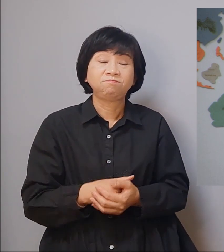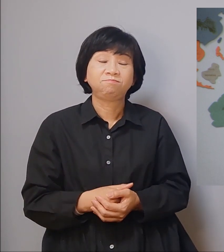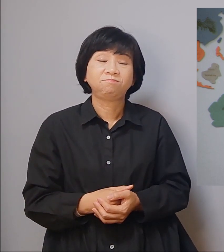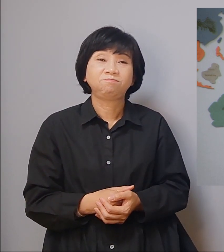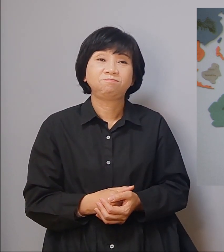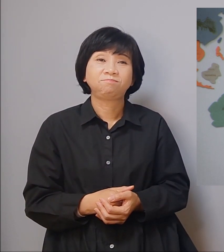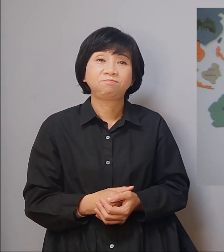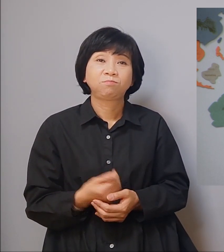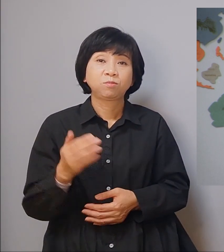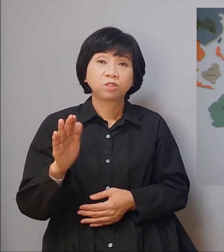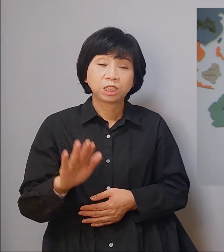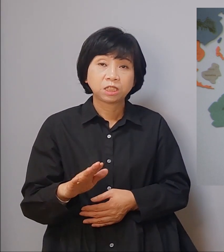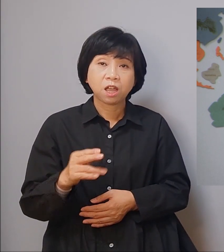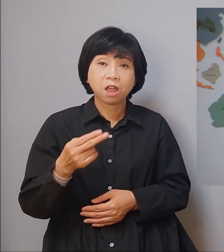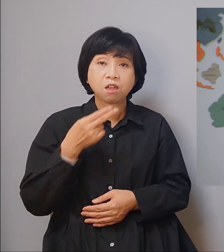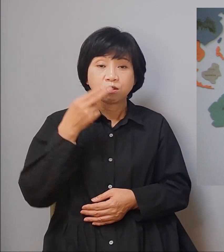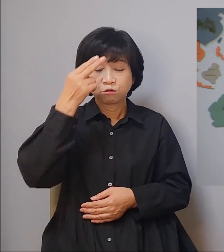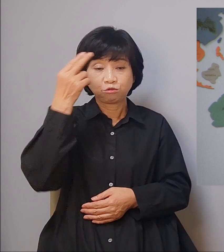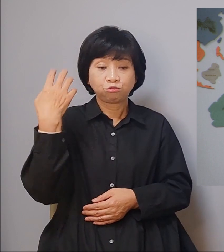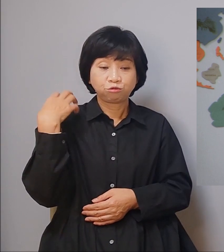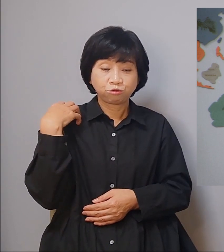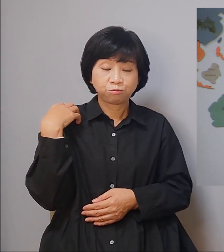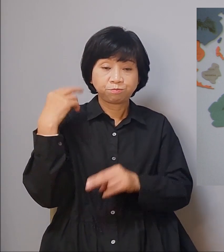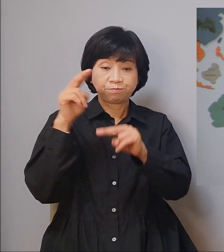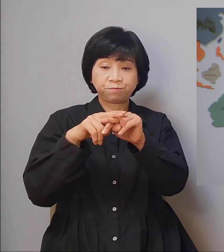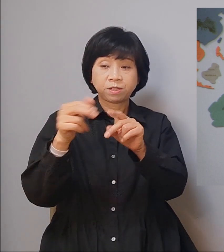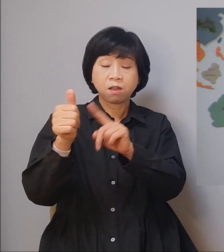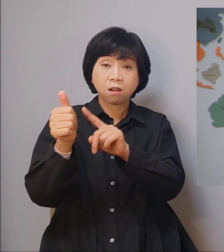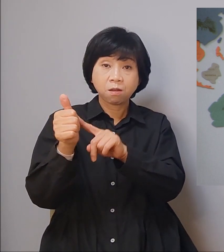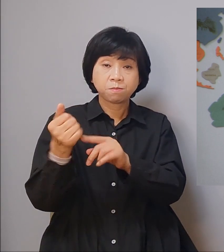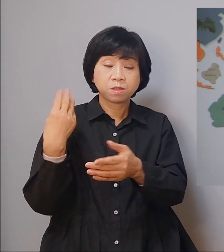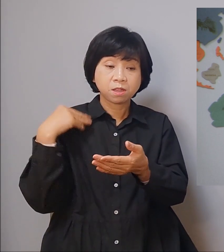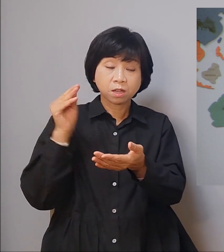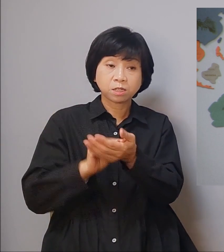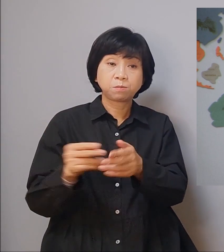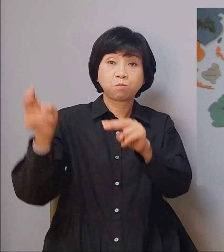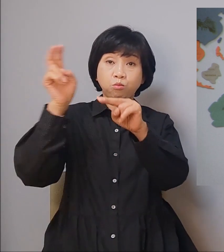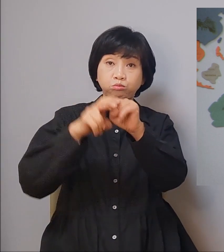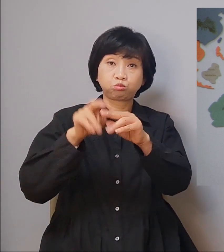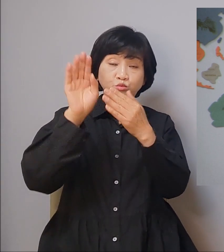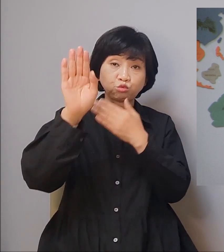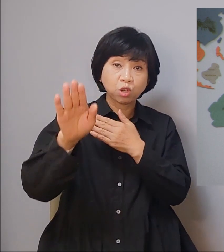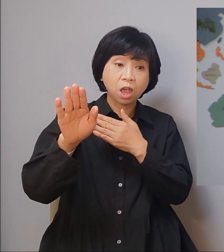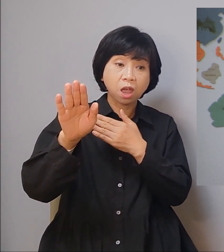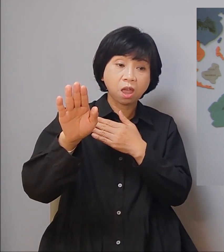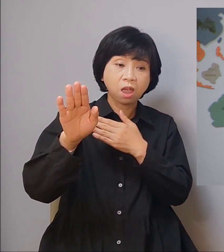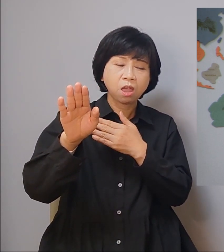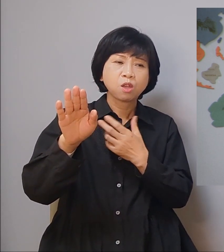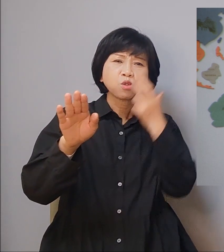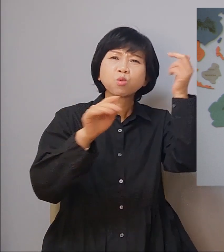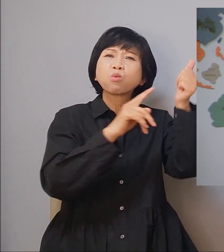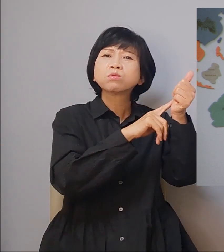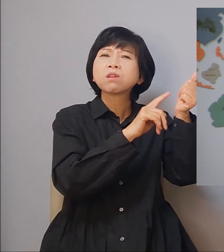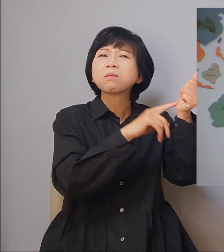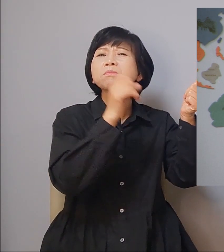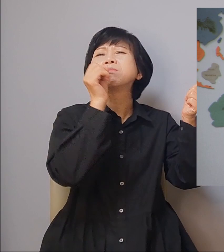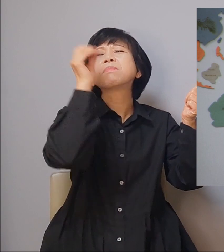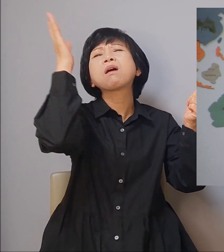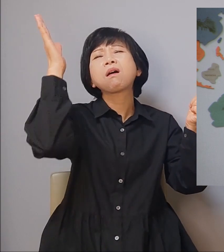수 있어요. 그런데 술 맡은 관원장은 어떻게 했을까요? 술 맡은 관원장은 기억하지 못하고